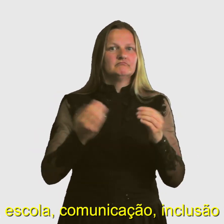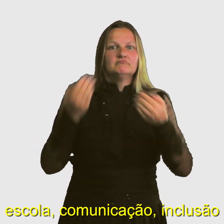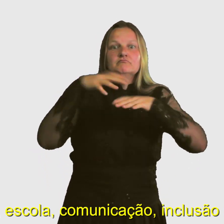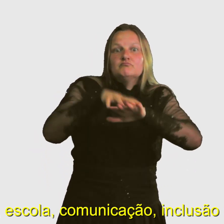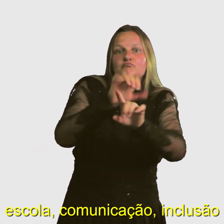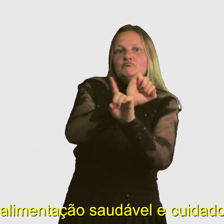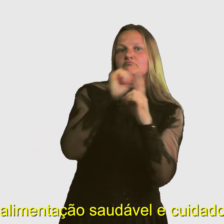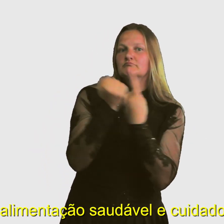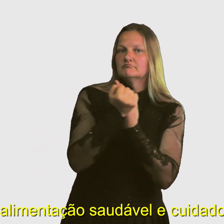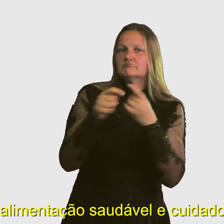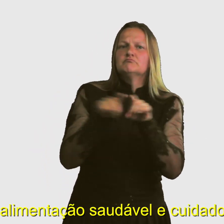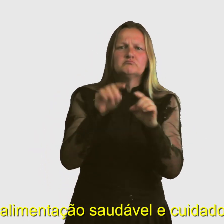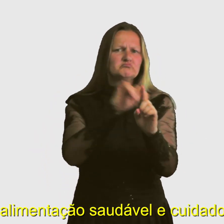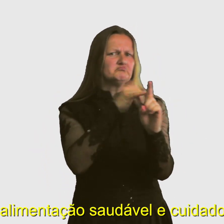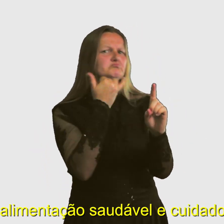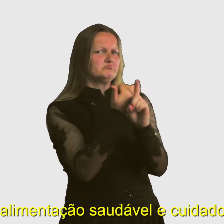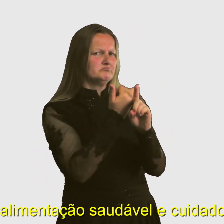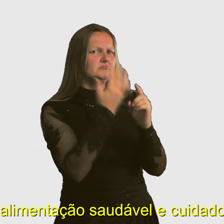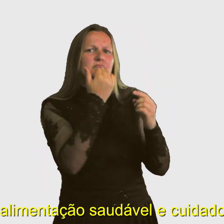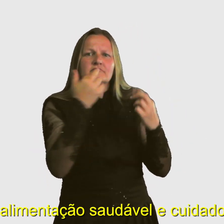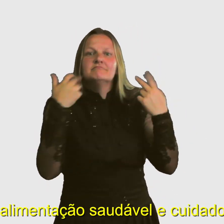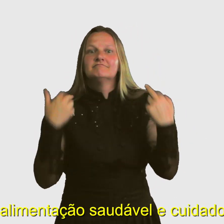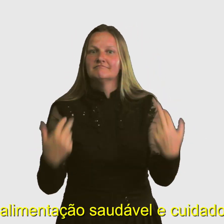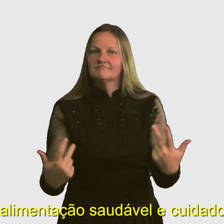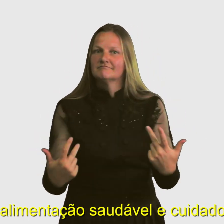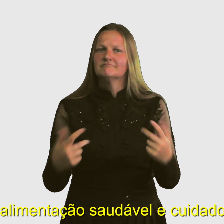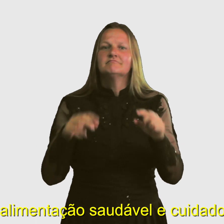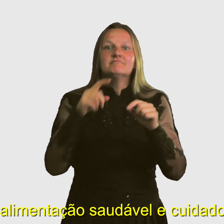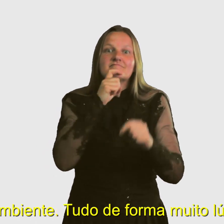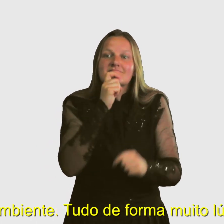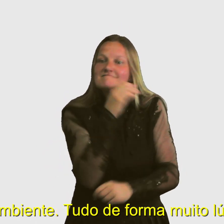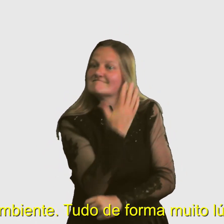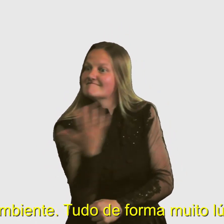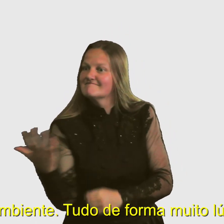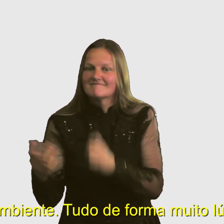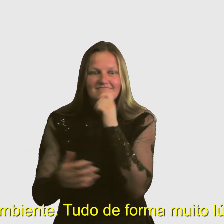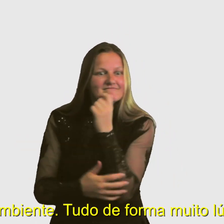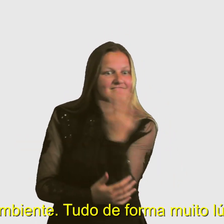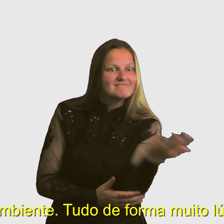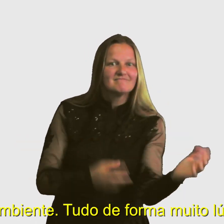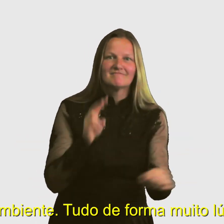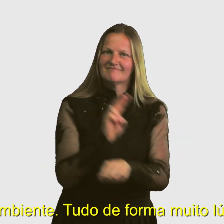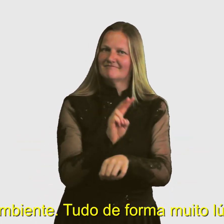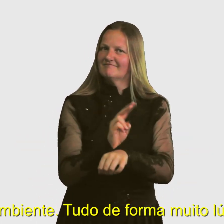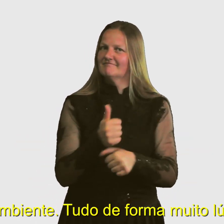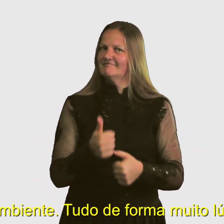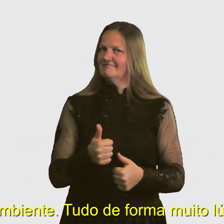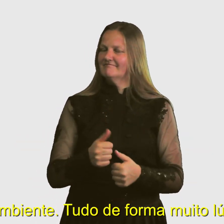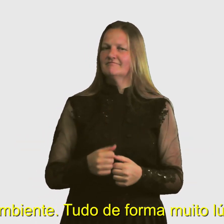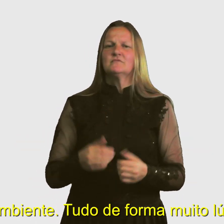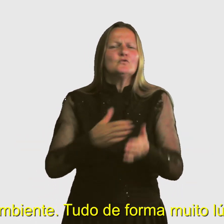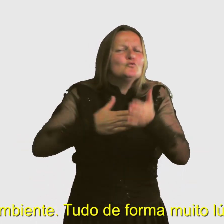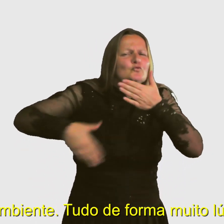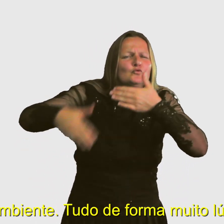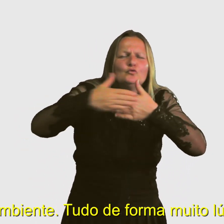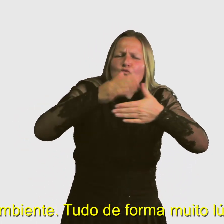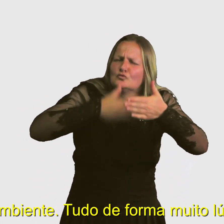social, bullying, alimentação saudável e cuidados com o meio ambiente. Tudo de forma muito